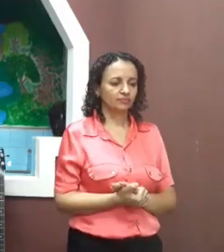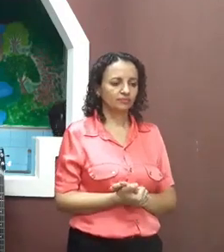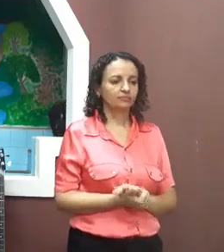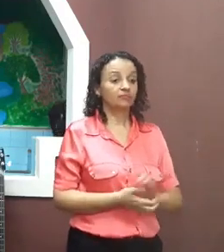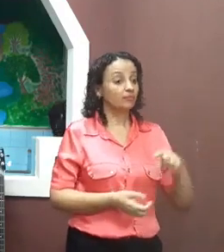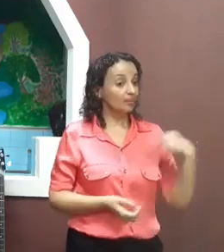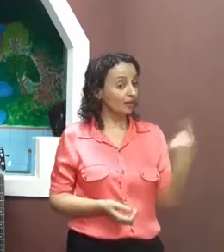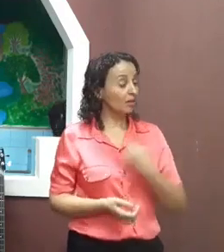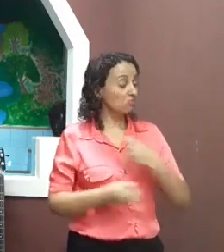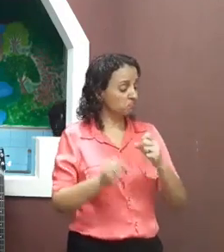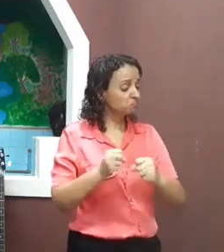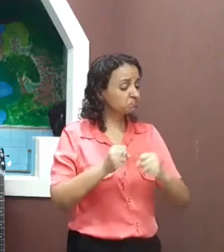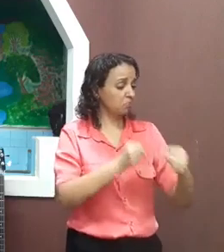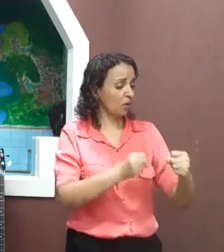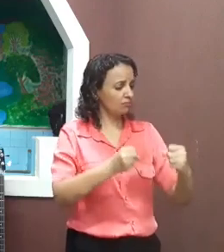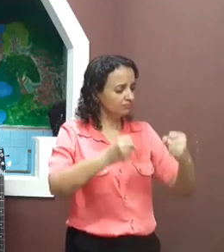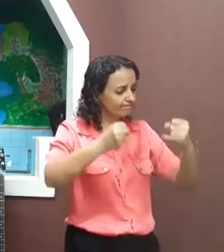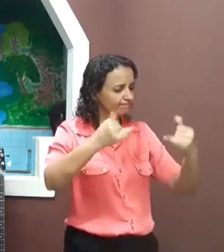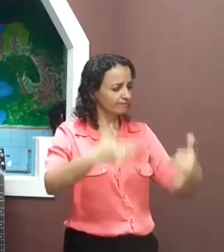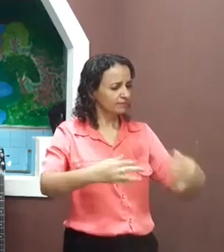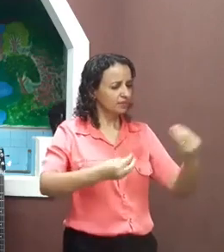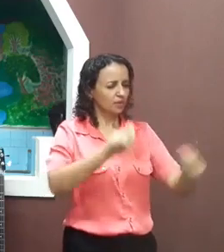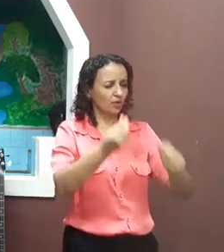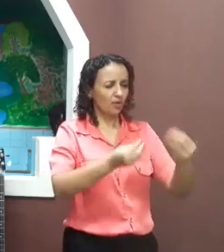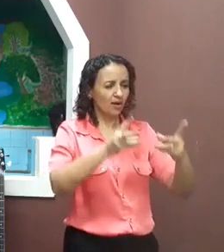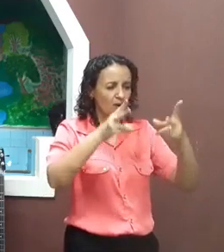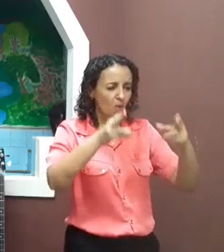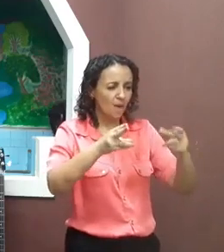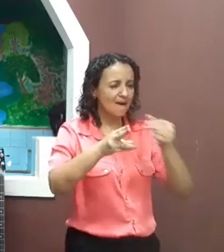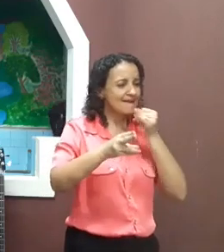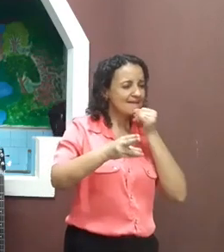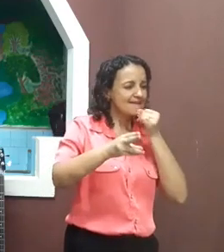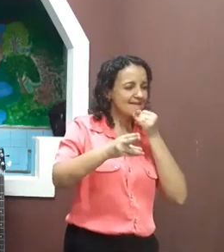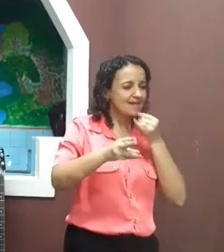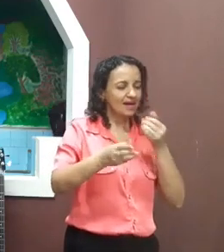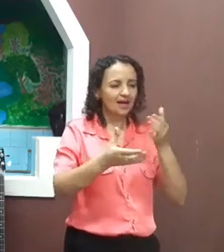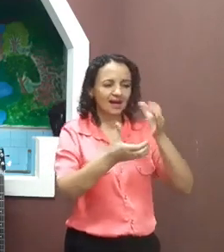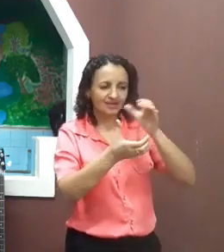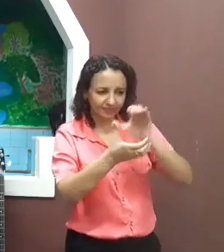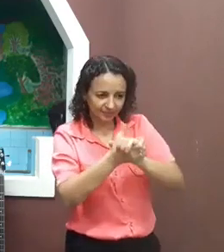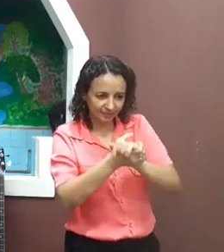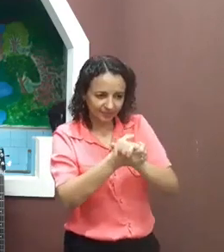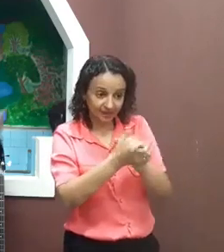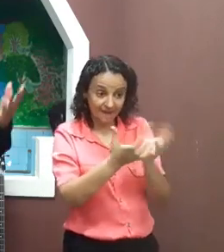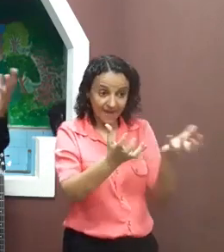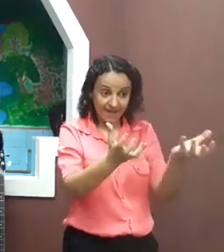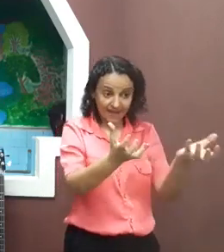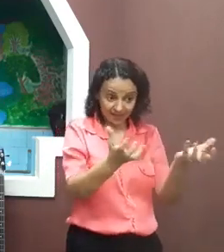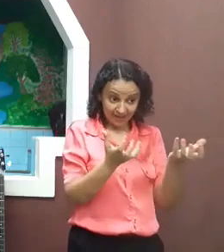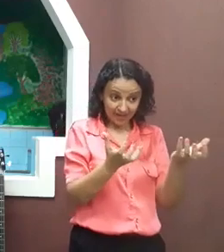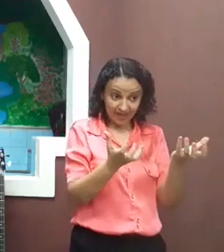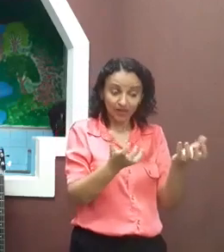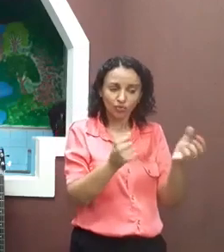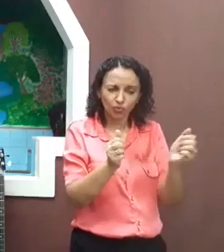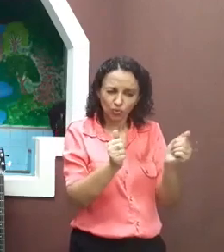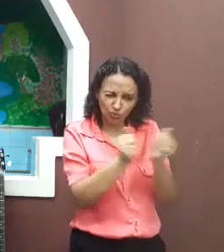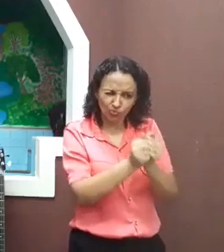Nós poderíamos fazer um paralelo. São como casais que às vezes querem viver juntos, mas sem se